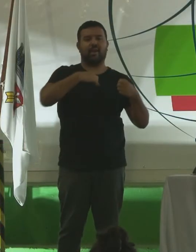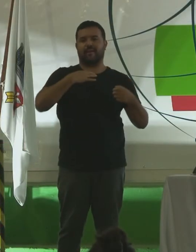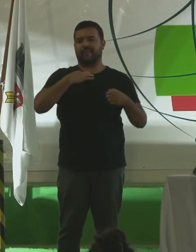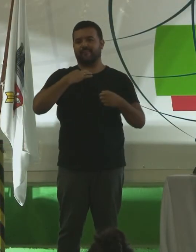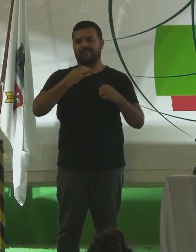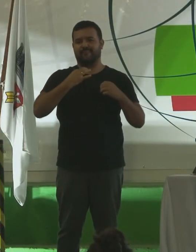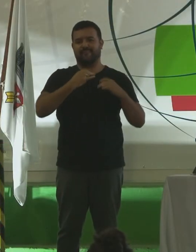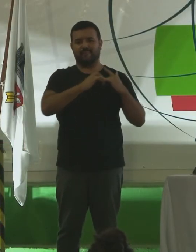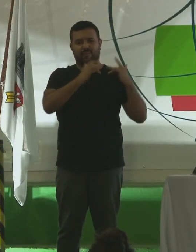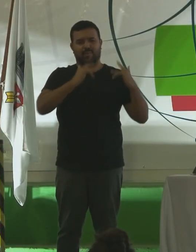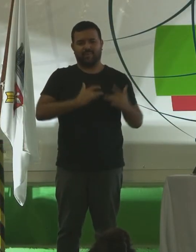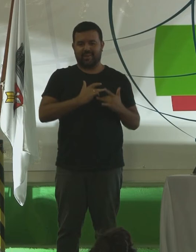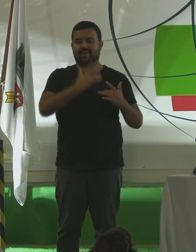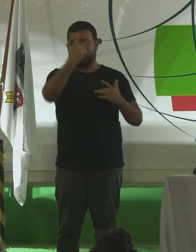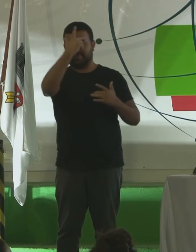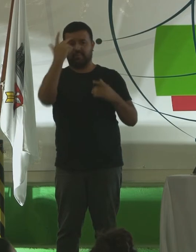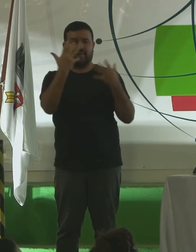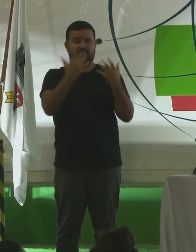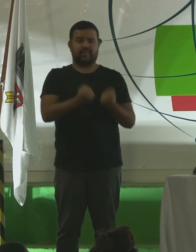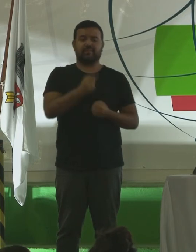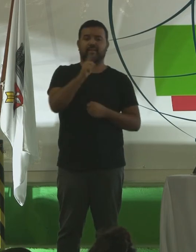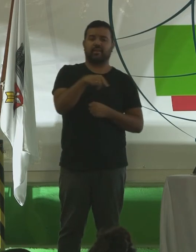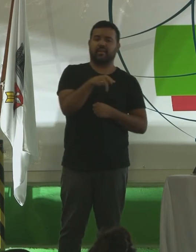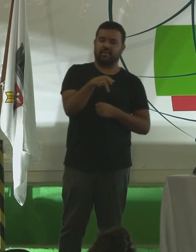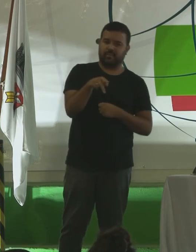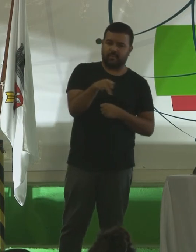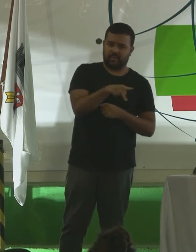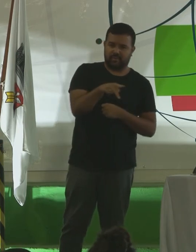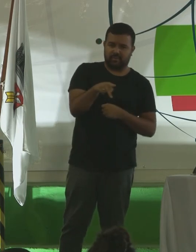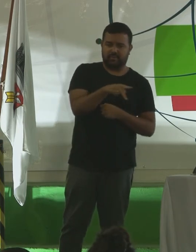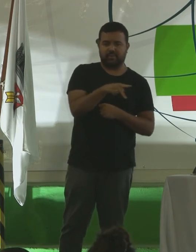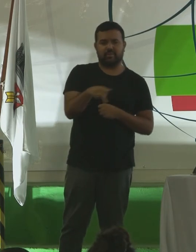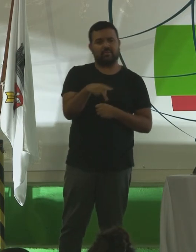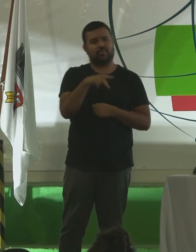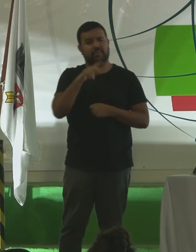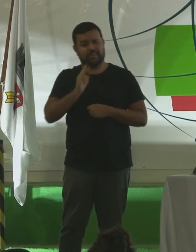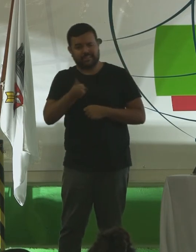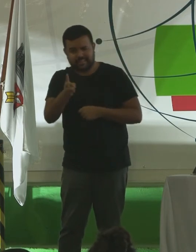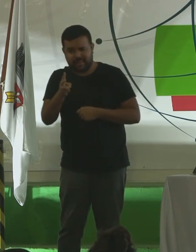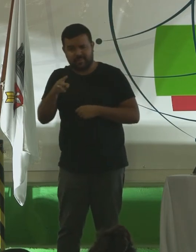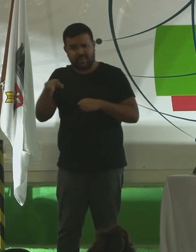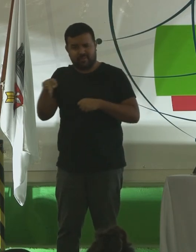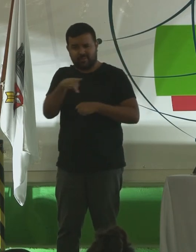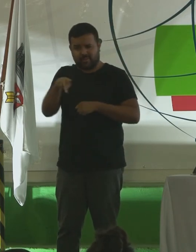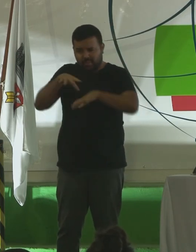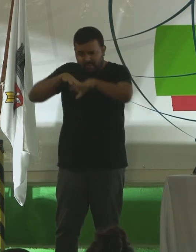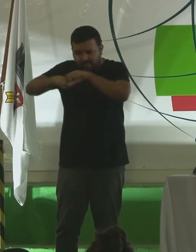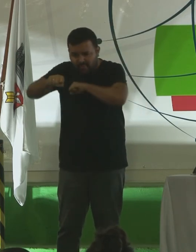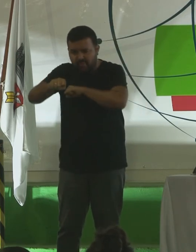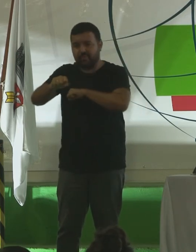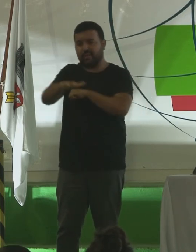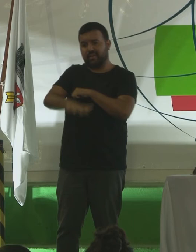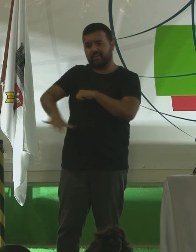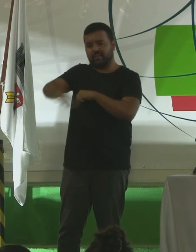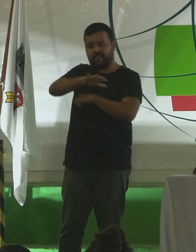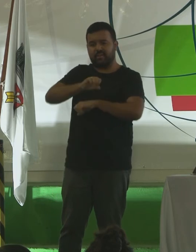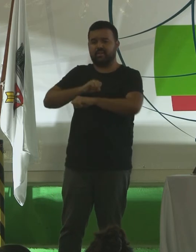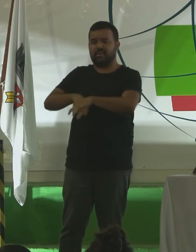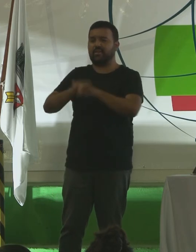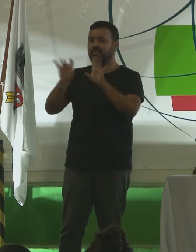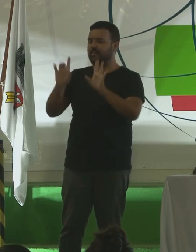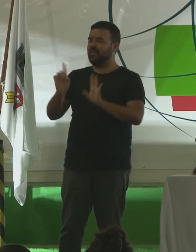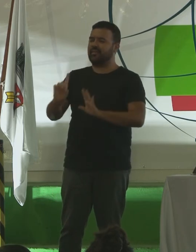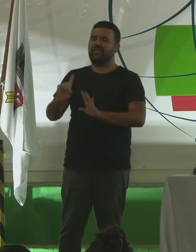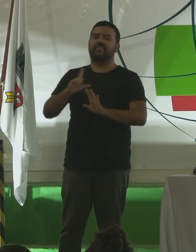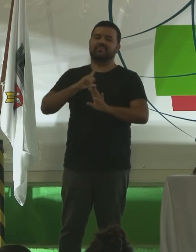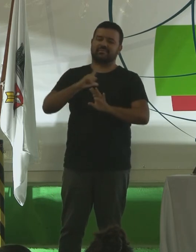adesão espontânea, professores, sim, né, nem sempre com formação na área de educação especial,